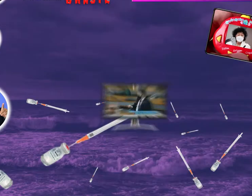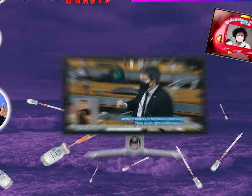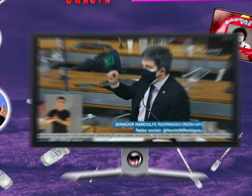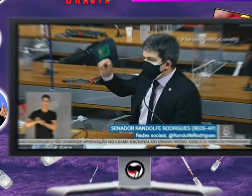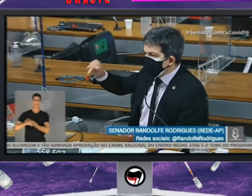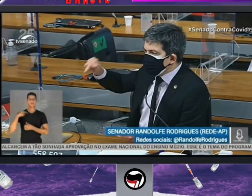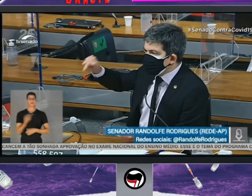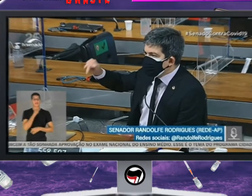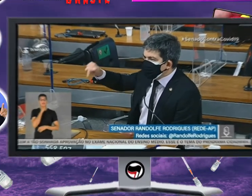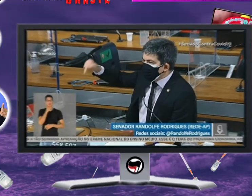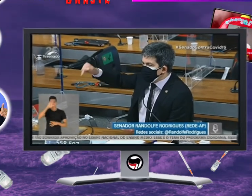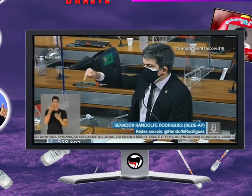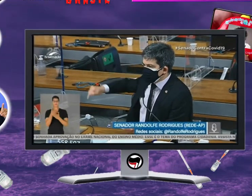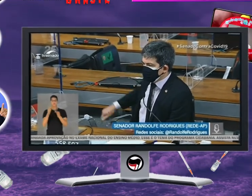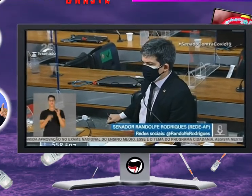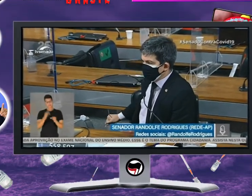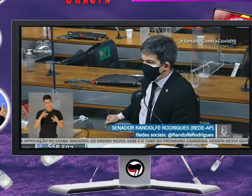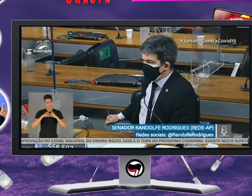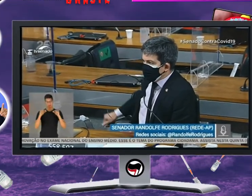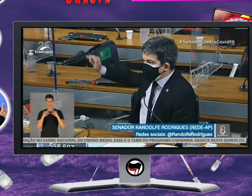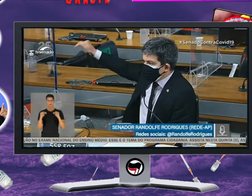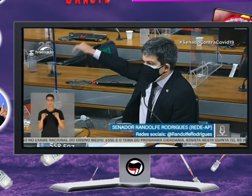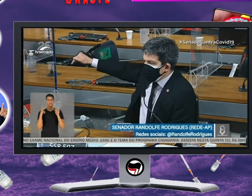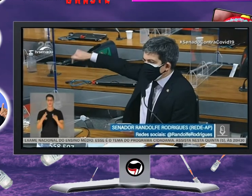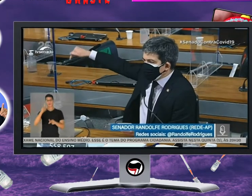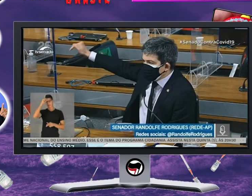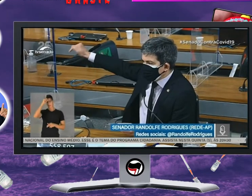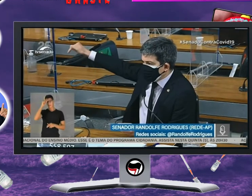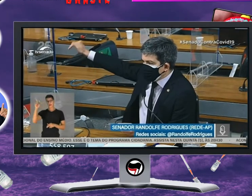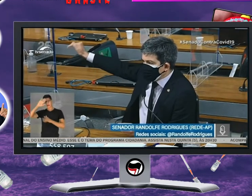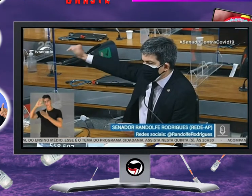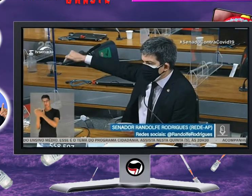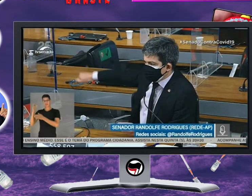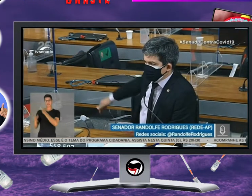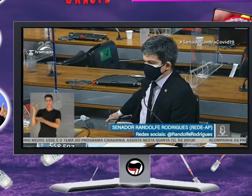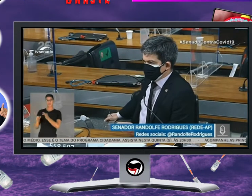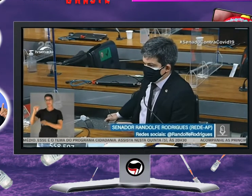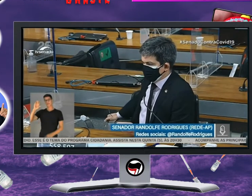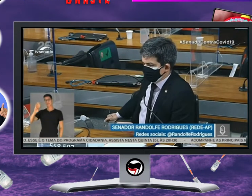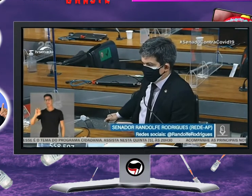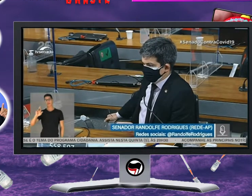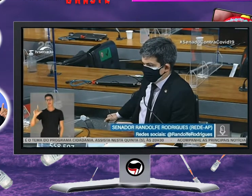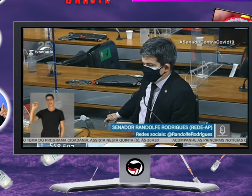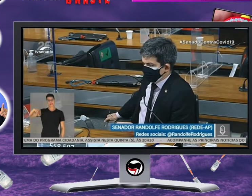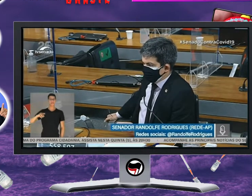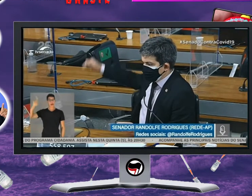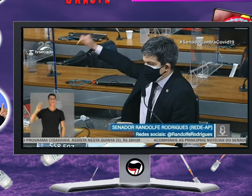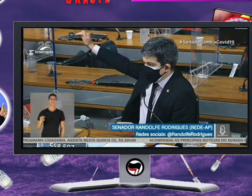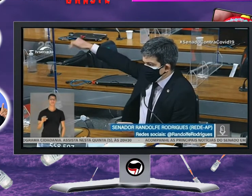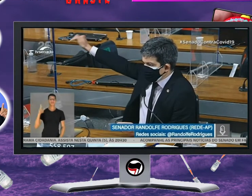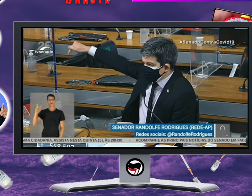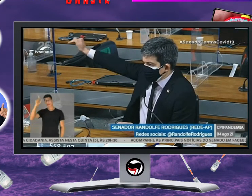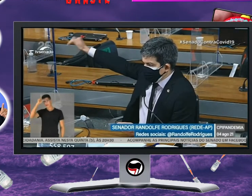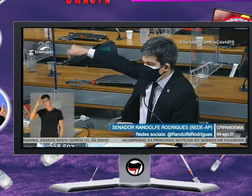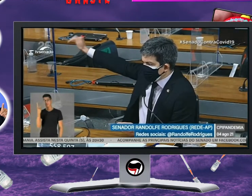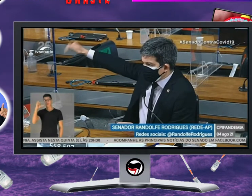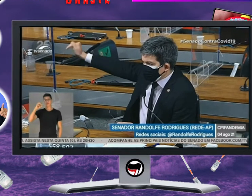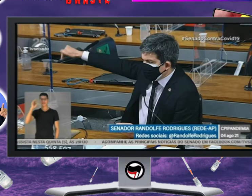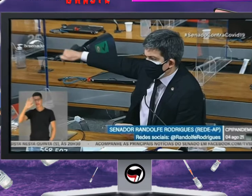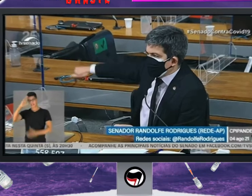Nós ainda acreditamos que tem juízes em Brasília. Como na Alemanha ainda se acreditava que tinha juízes em Berlim. Como na Alemanha dos anos 30 e 40 ainda se acreditava que tinha juízes